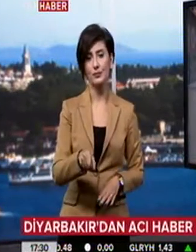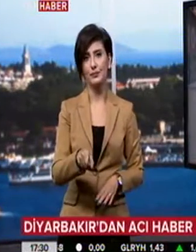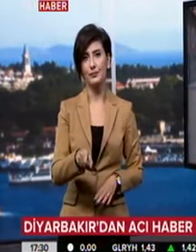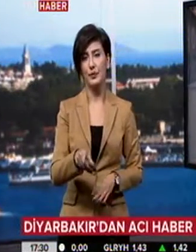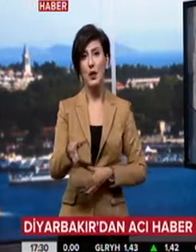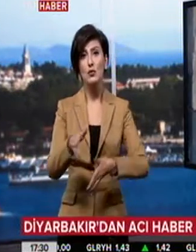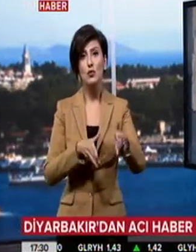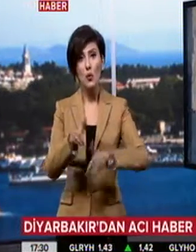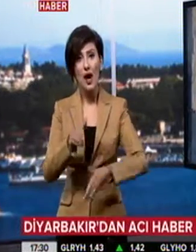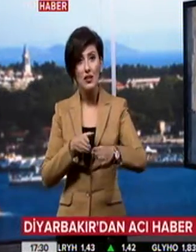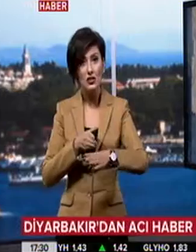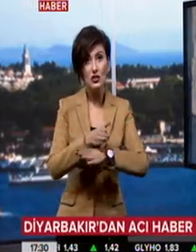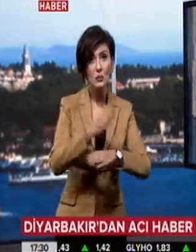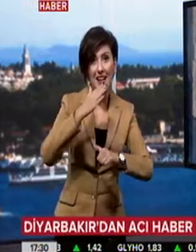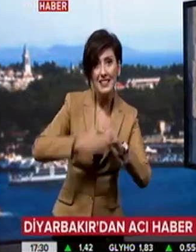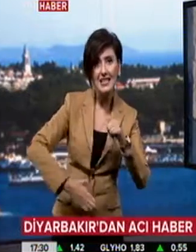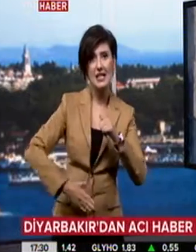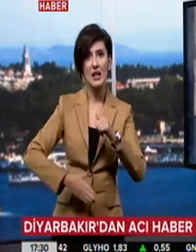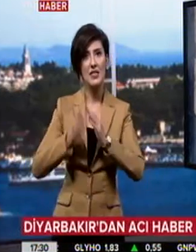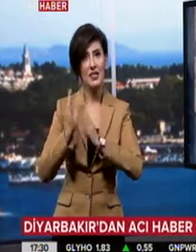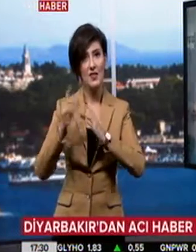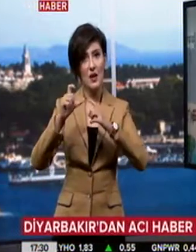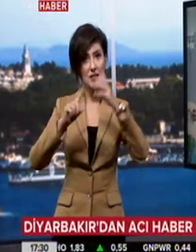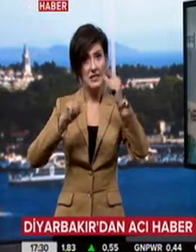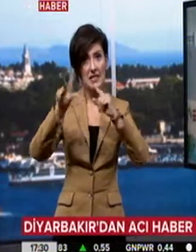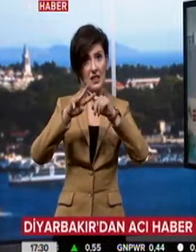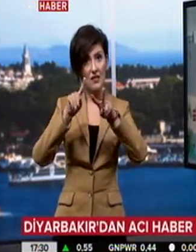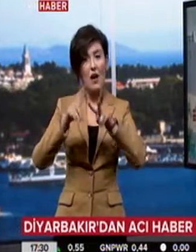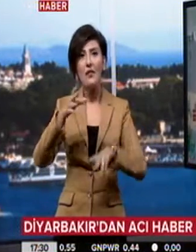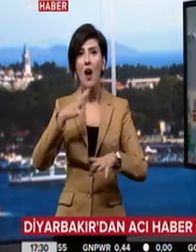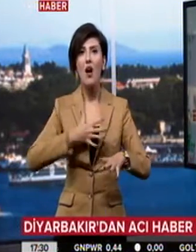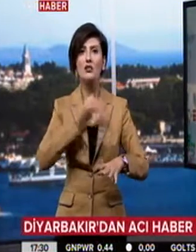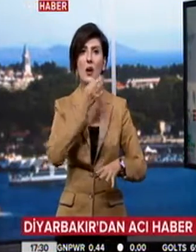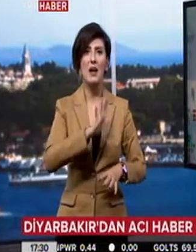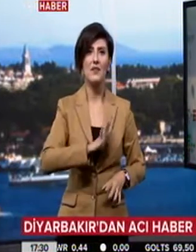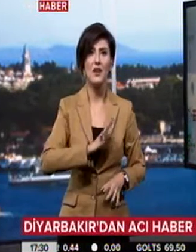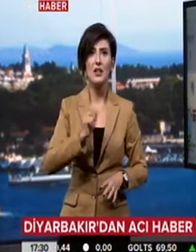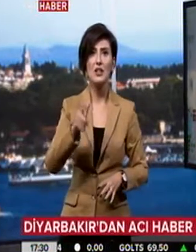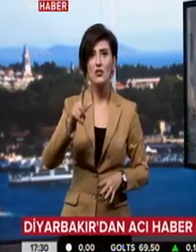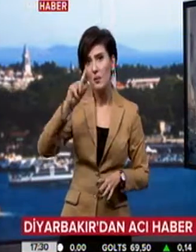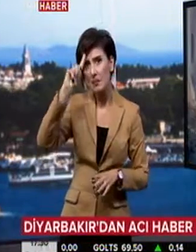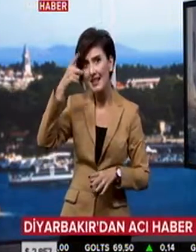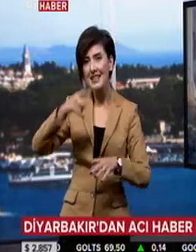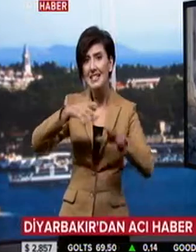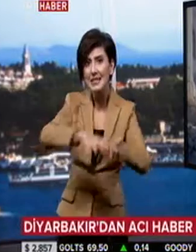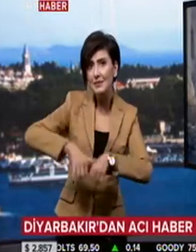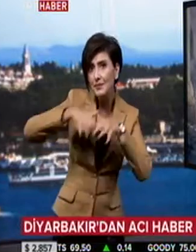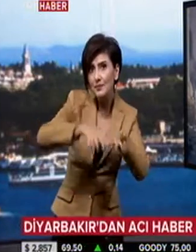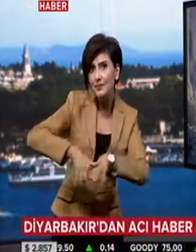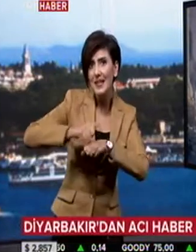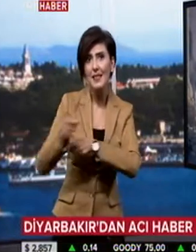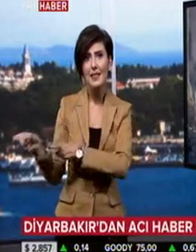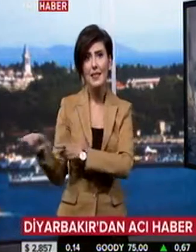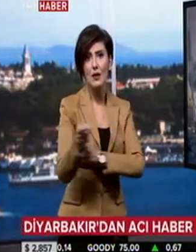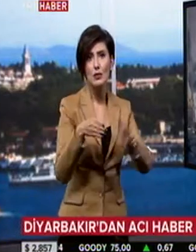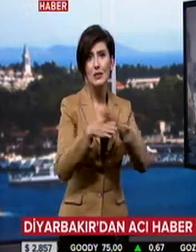düştü. Sokağa çıkma yasağının devam ettiği Silvan'dan da acı haber geldi. İlçe merkezinde hendek kazan